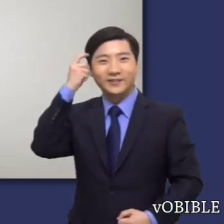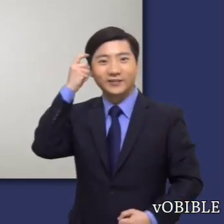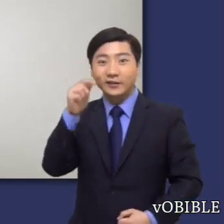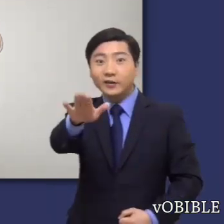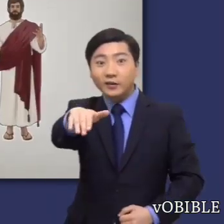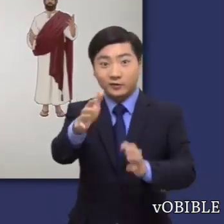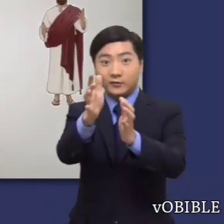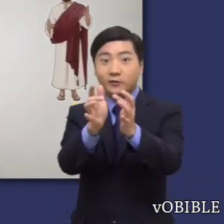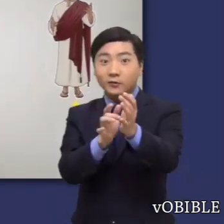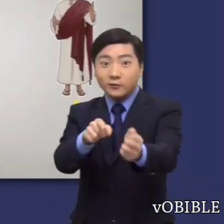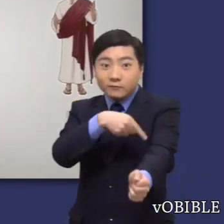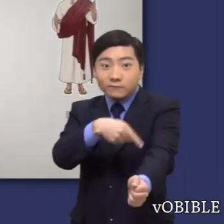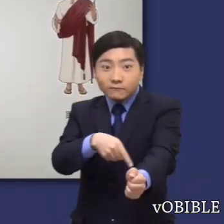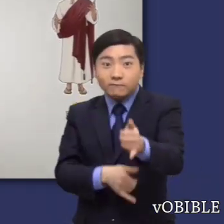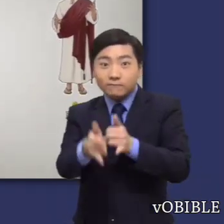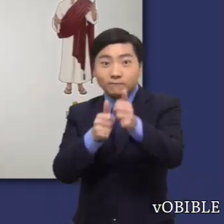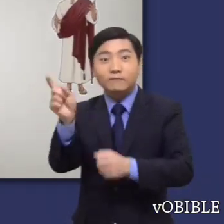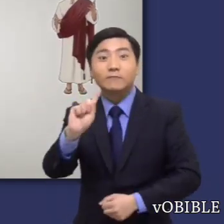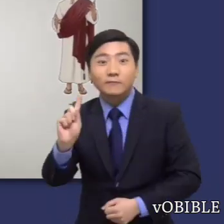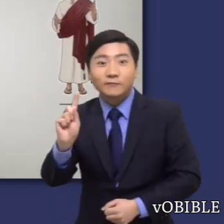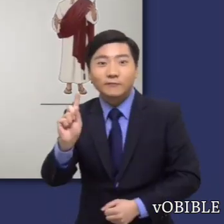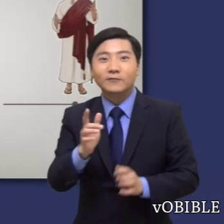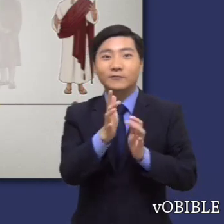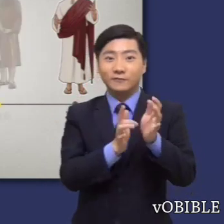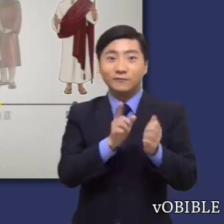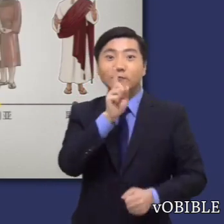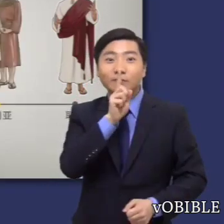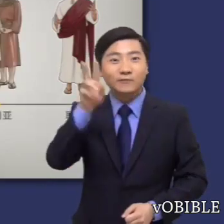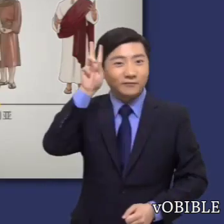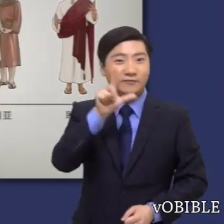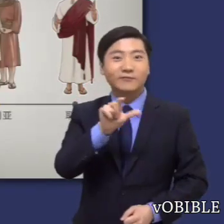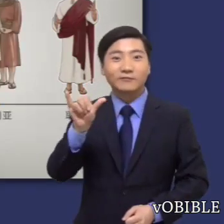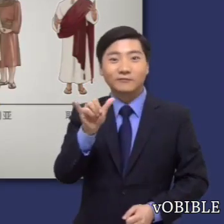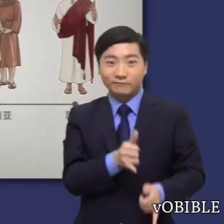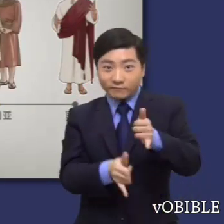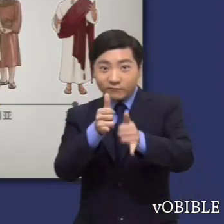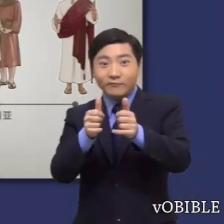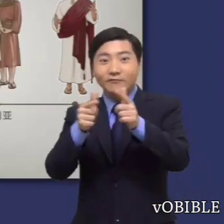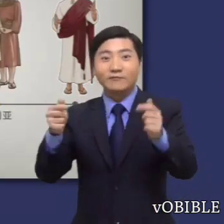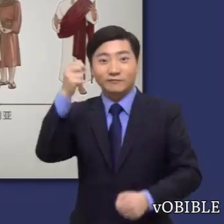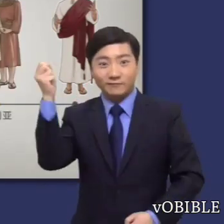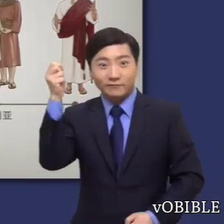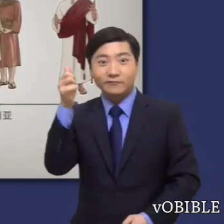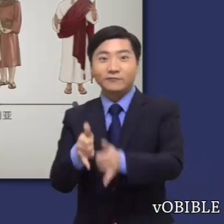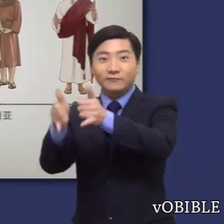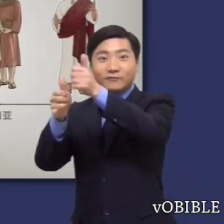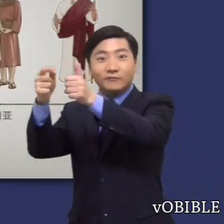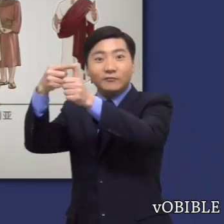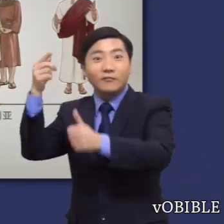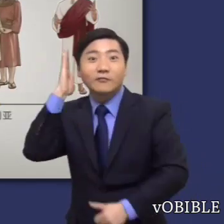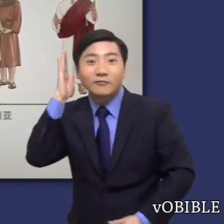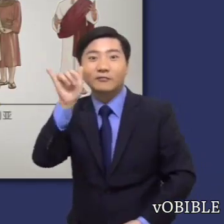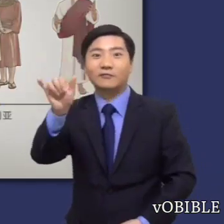这章还列出耶稣的家谱，玛利亚的祖先可追溯至大卫，最后追溯至上帝的儿